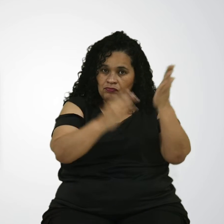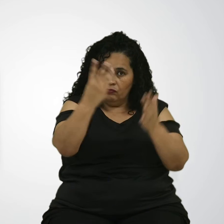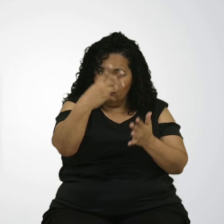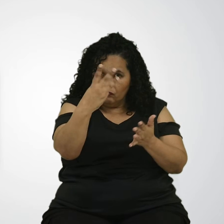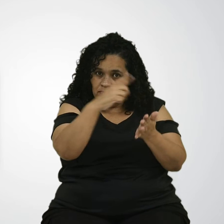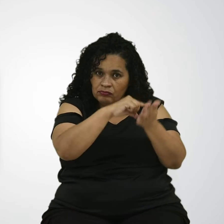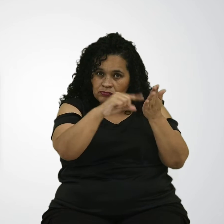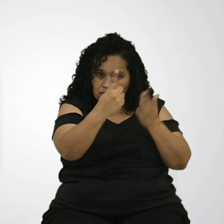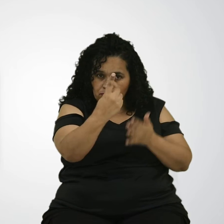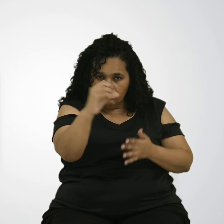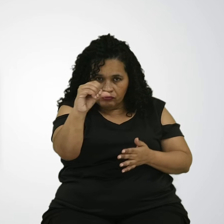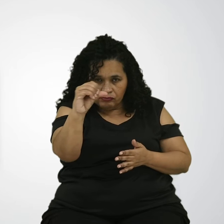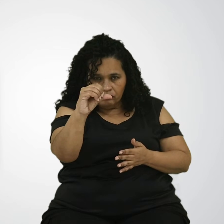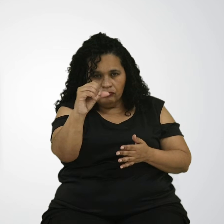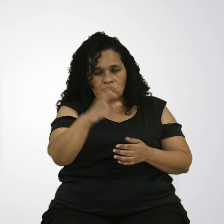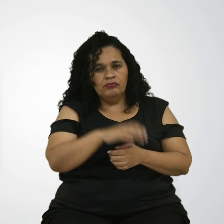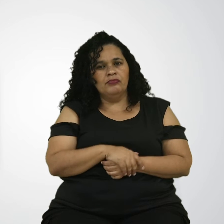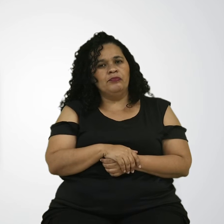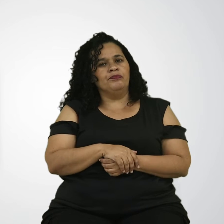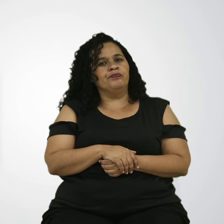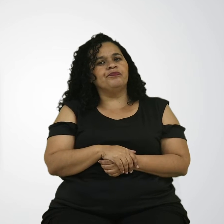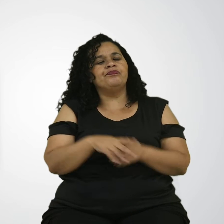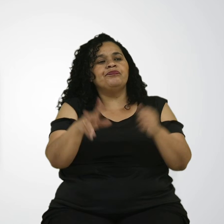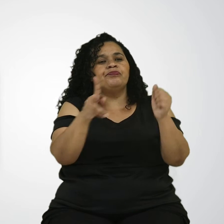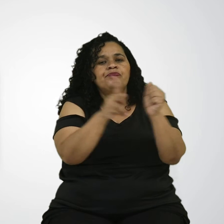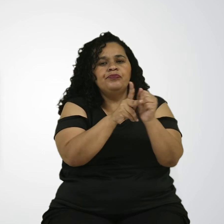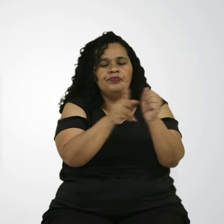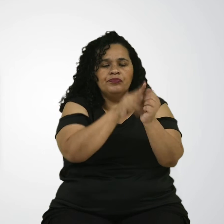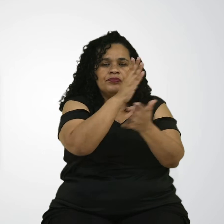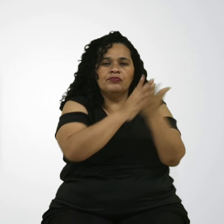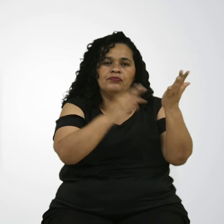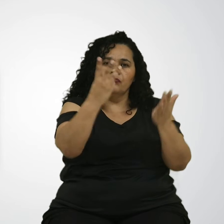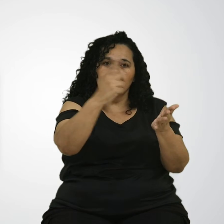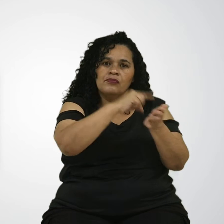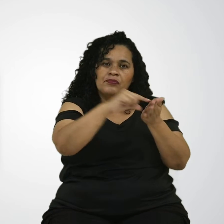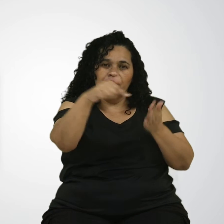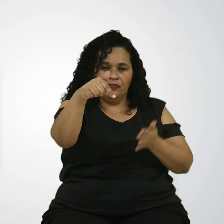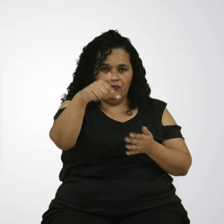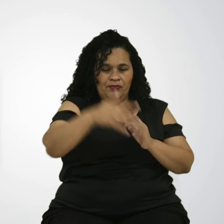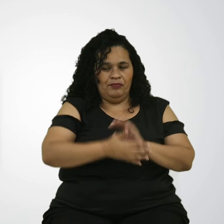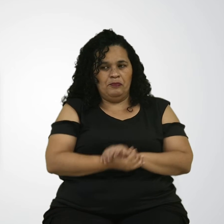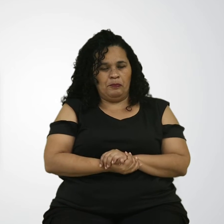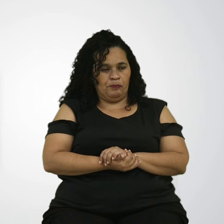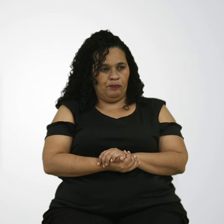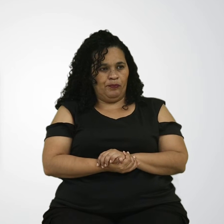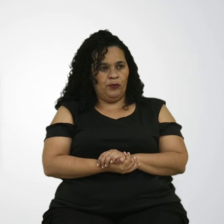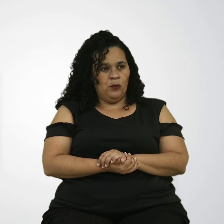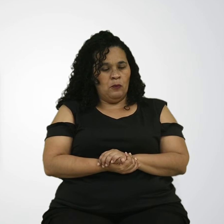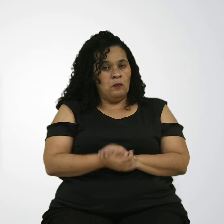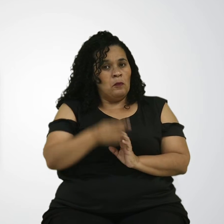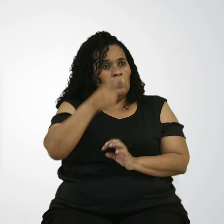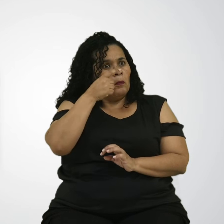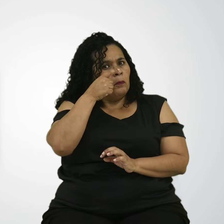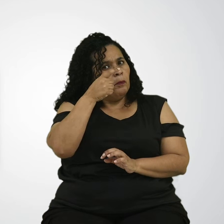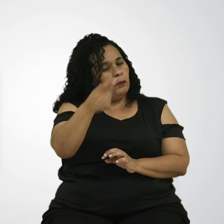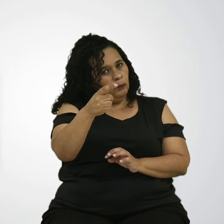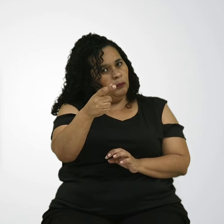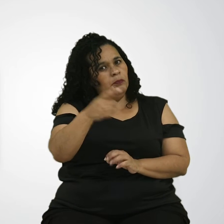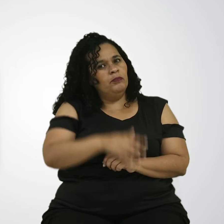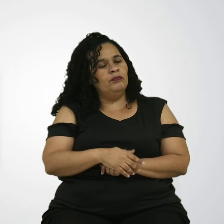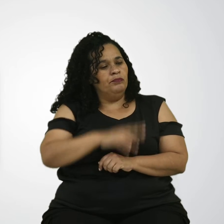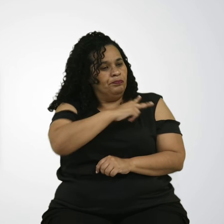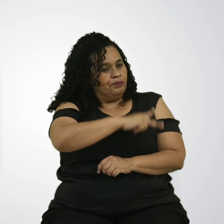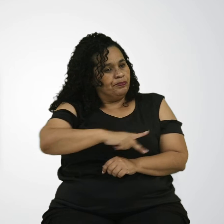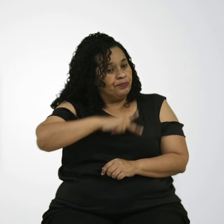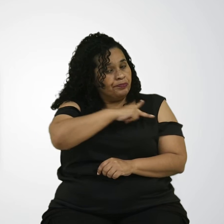Efésios 5,25 e também 1 de Pedro 3,7. Olha que coisa interessante. Da mesma forma como Paulo não está dizendo